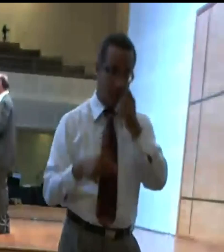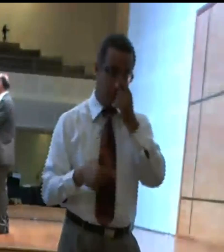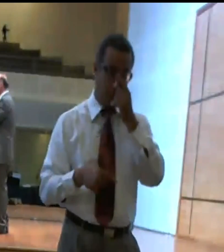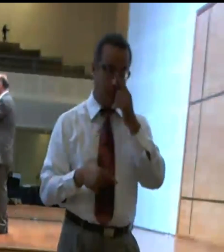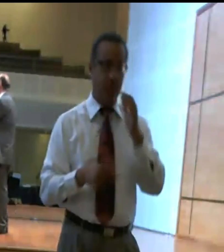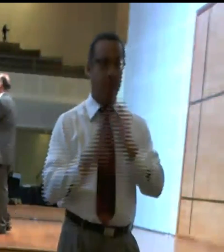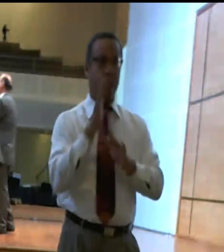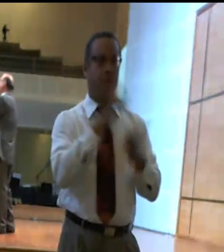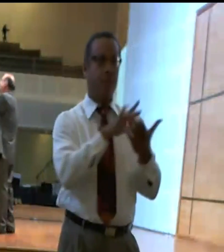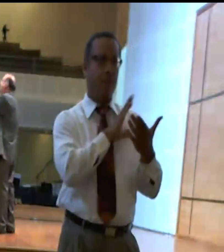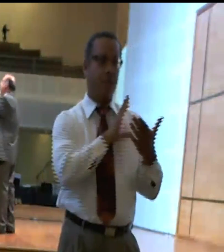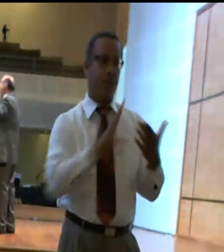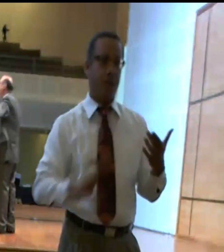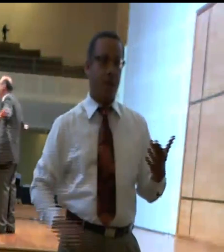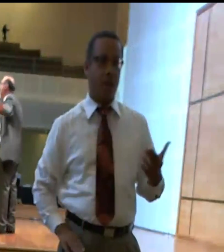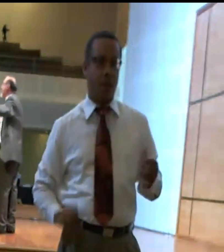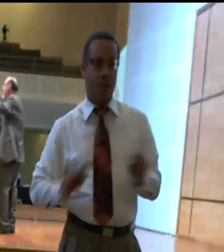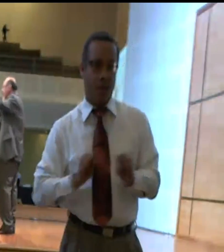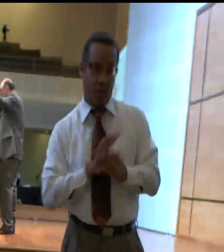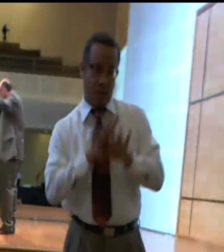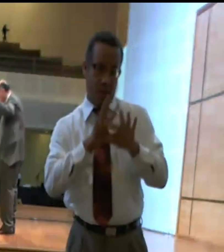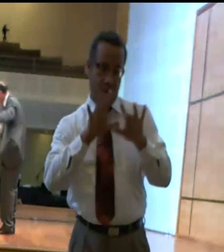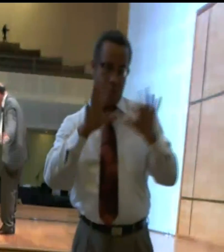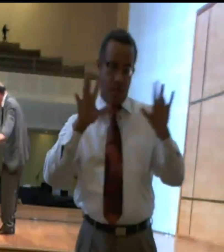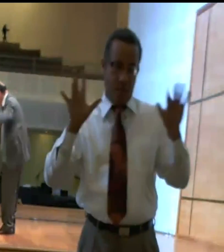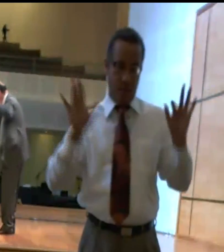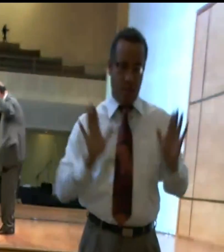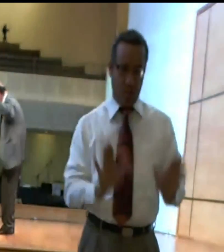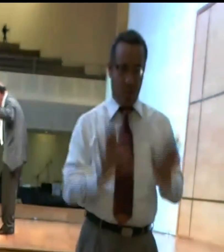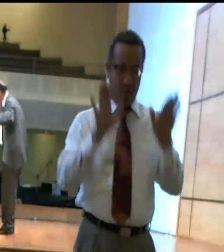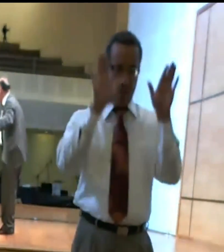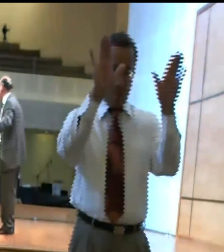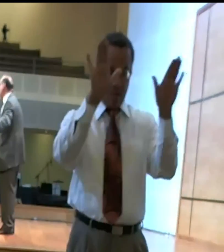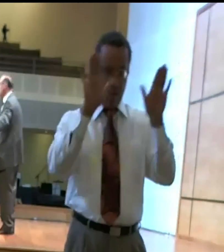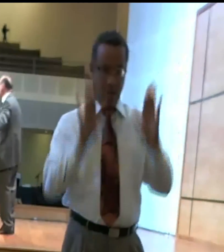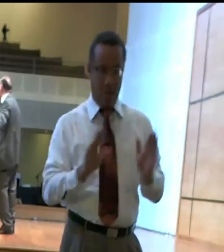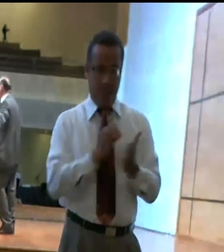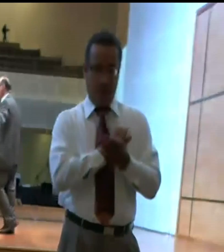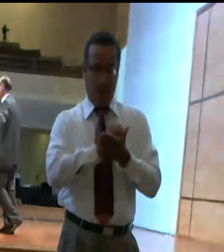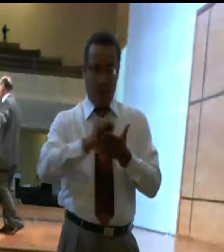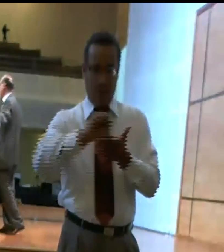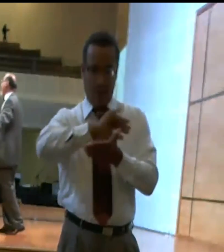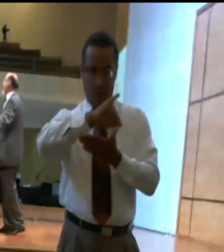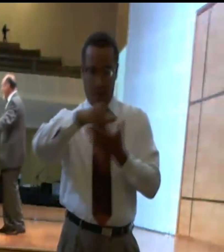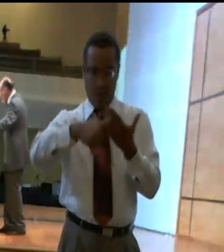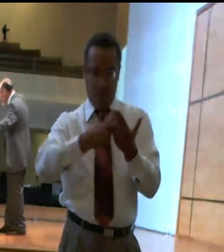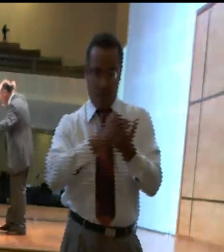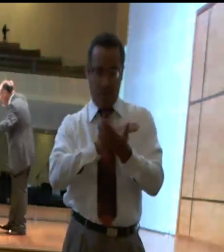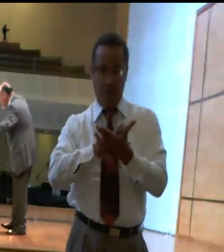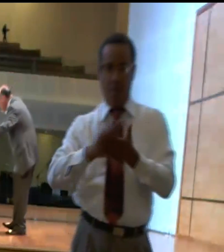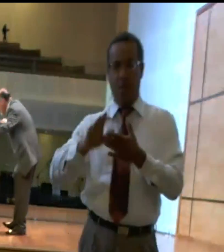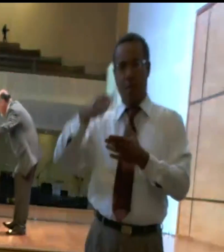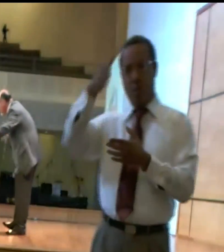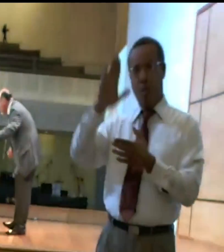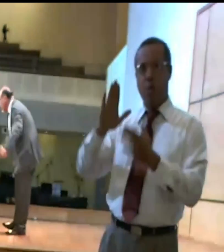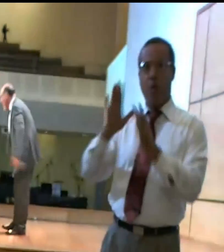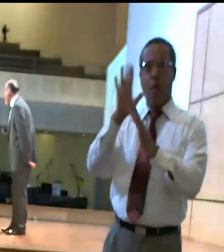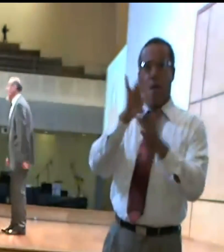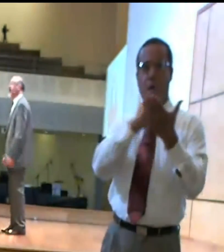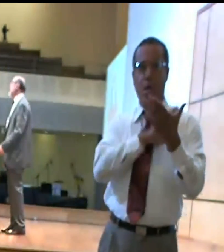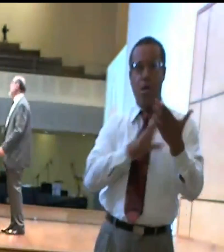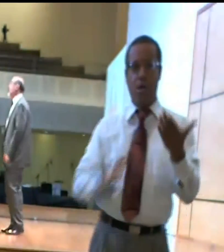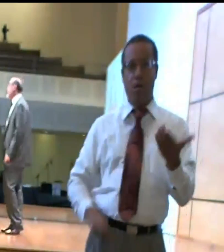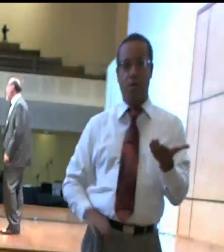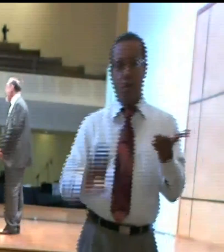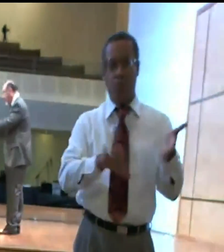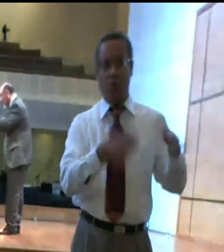La cruz de Cristo es la más clara manifestación de la santidad y de la justicia de Dios. Cristo murió en la cruz